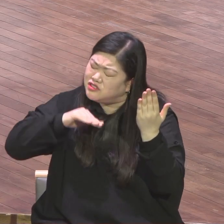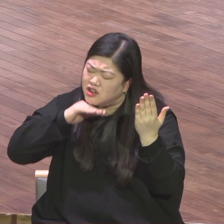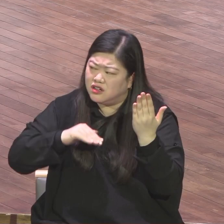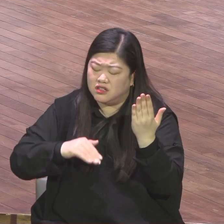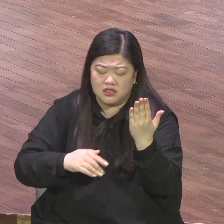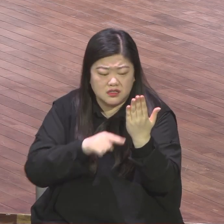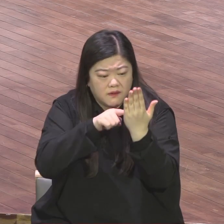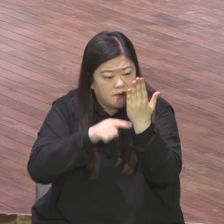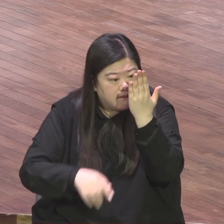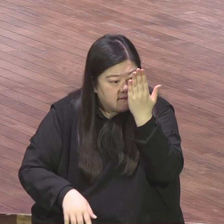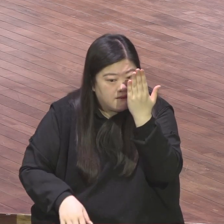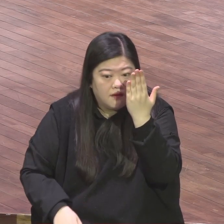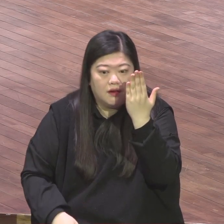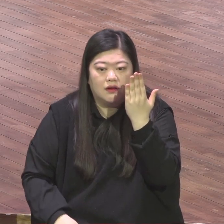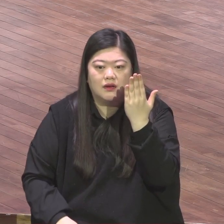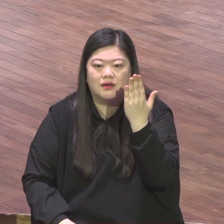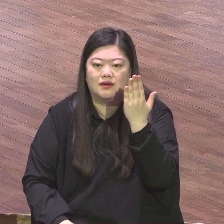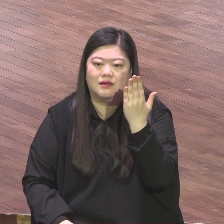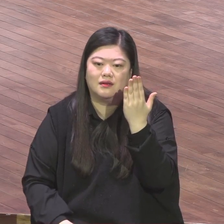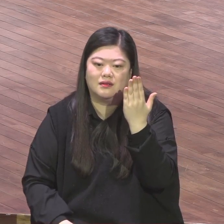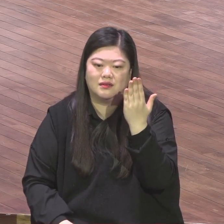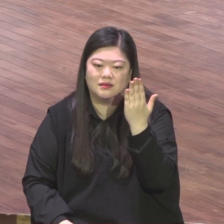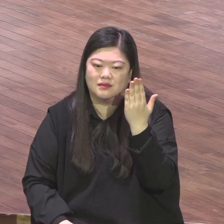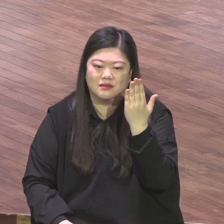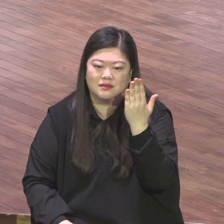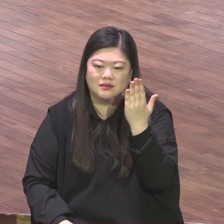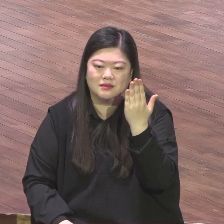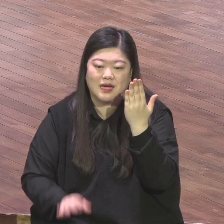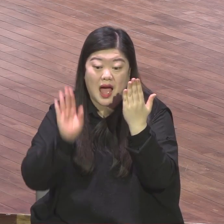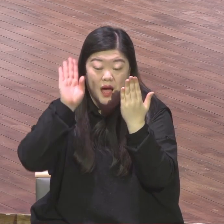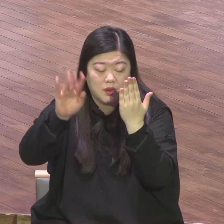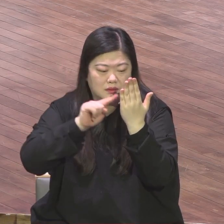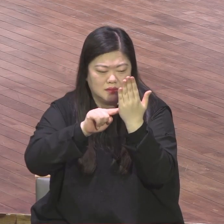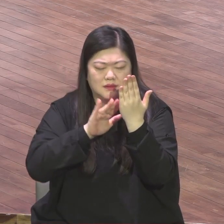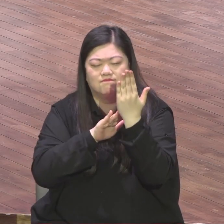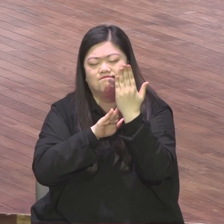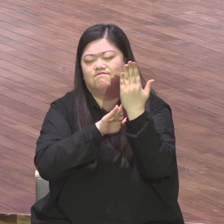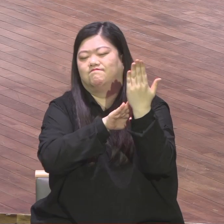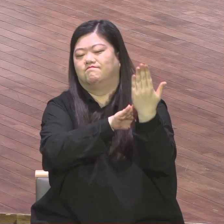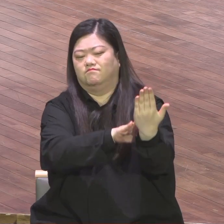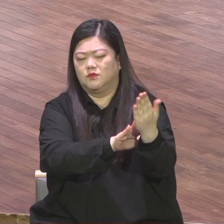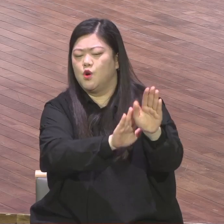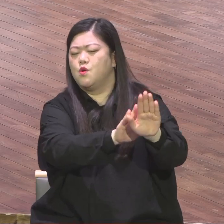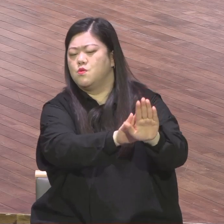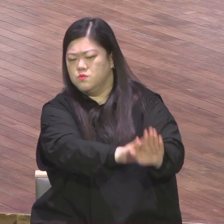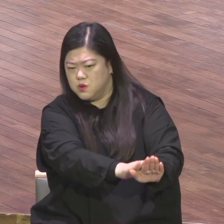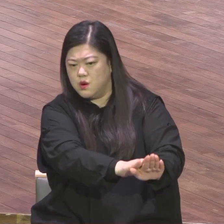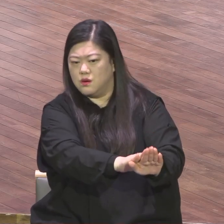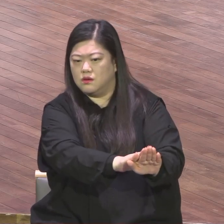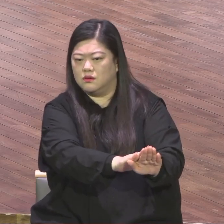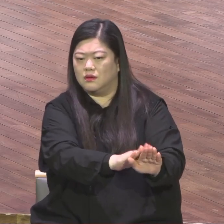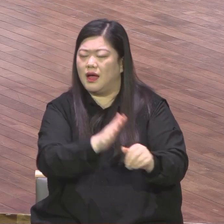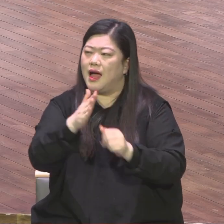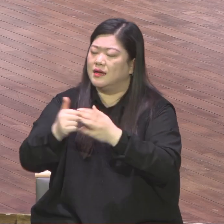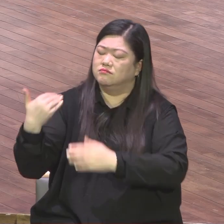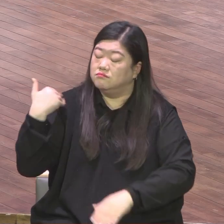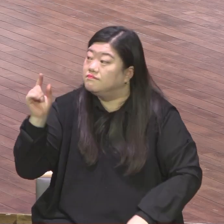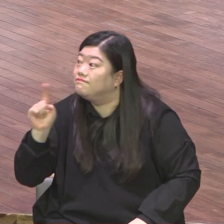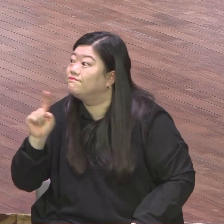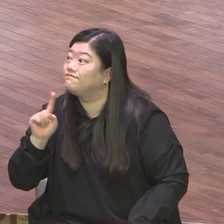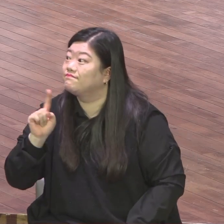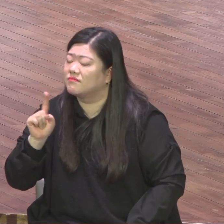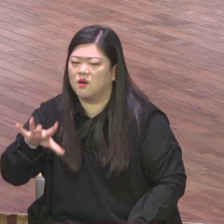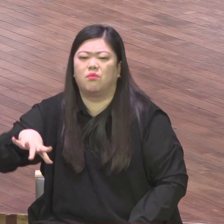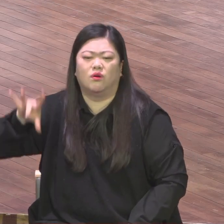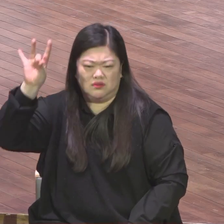여러분의 지금부터 우선순위를 한번 바꿔보시기 바랍니다. 기도의 우선순위 한번 바꿔보세요.